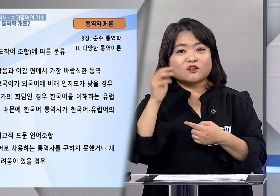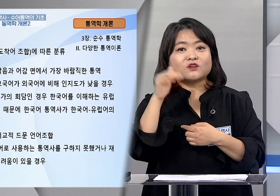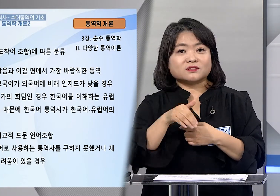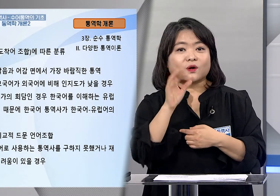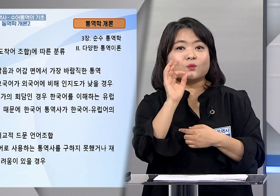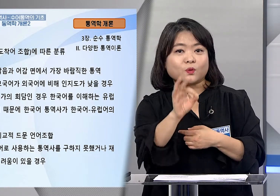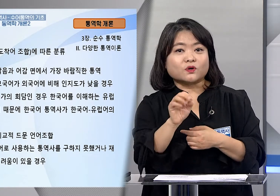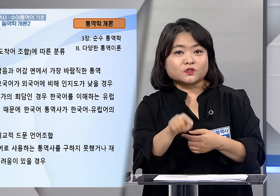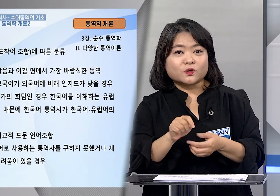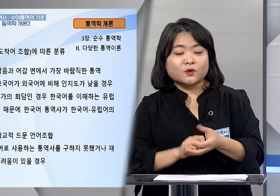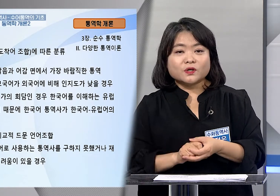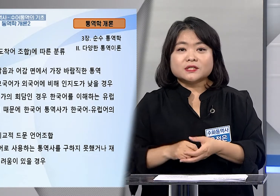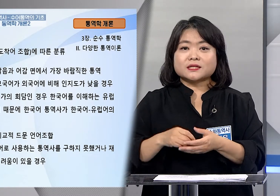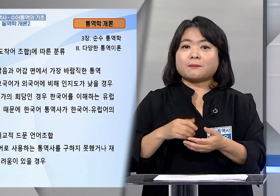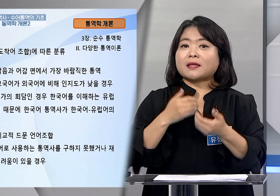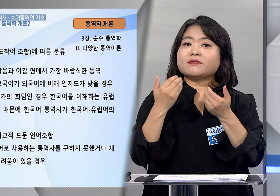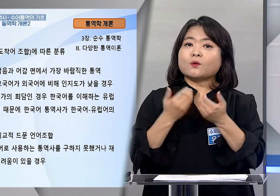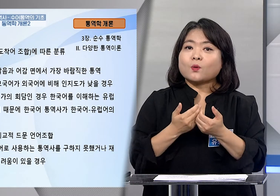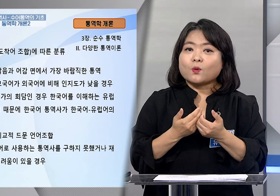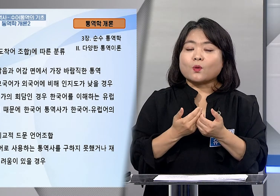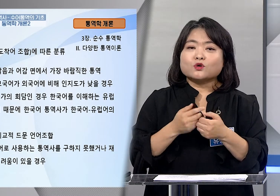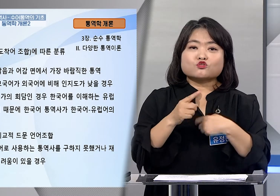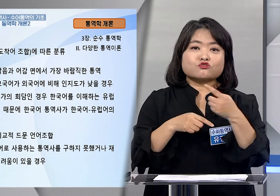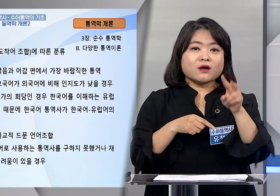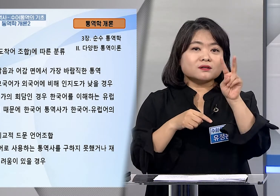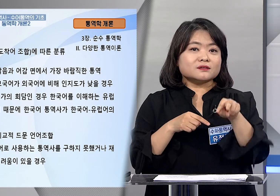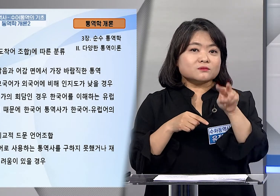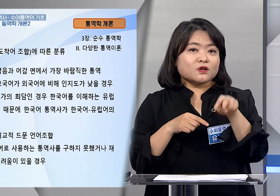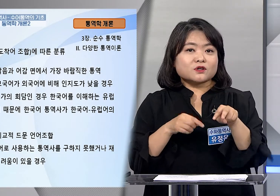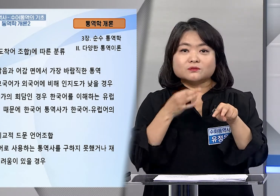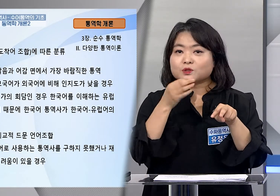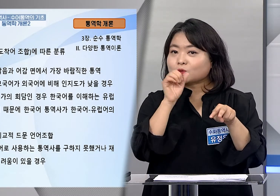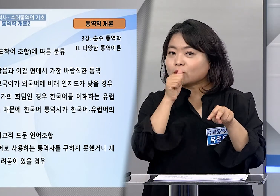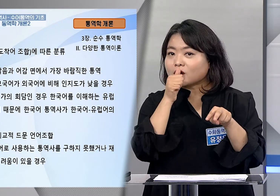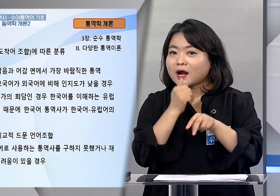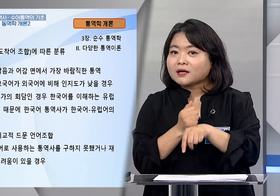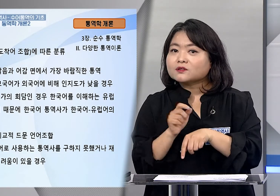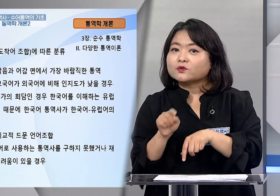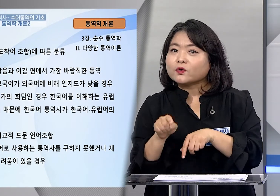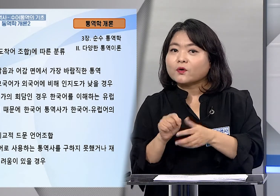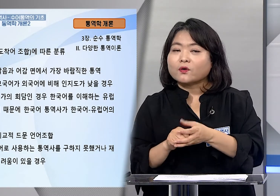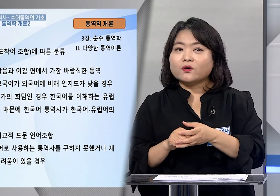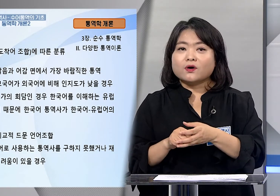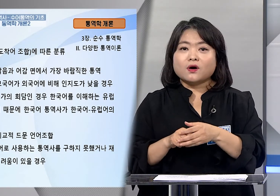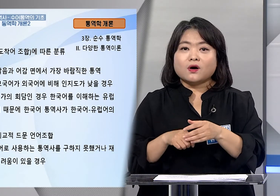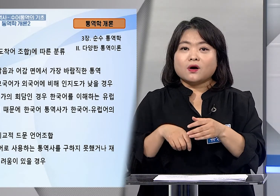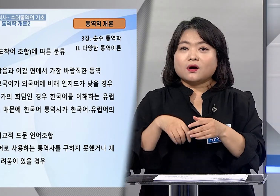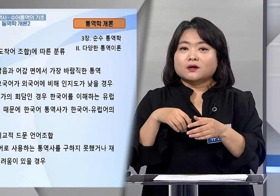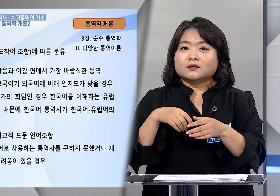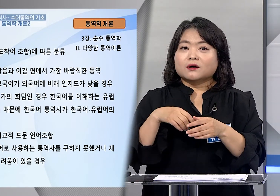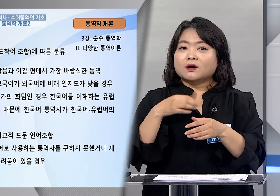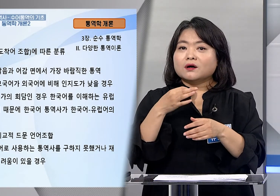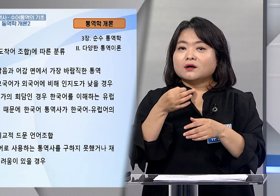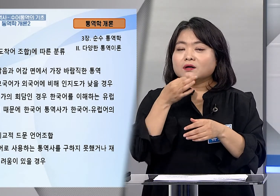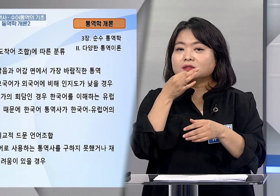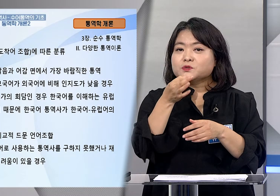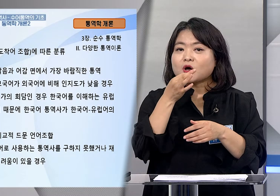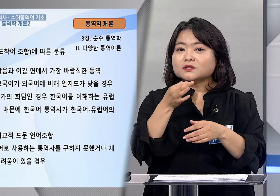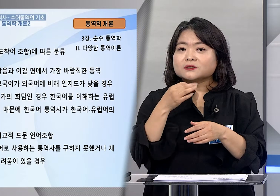떨어진다고 보는 거죠. 자 반대로 수어를 읽으면서 음성 통역을 하는 건요. 음성은